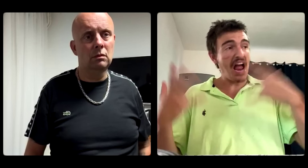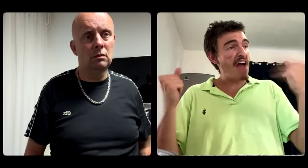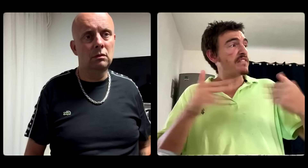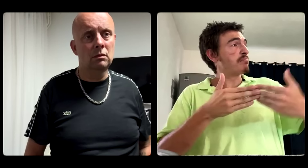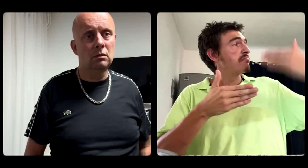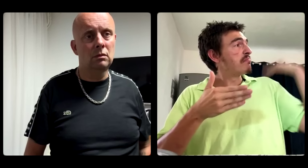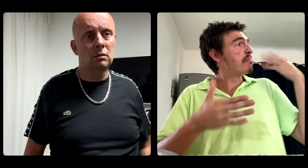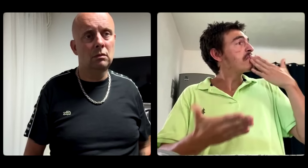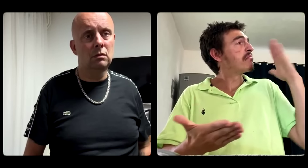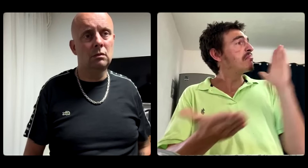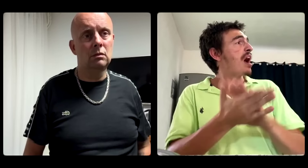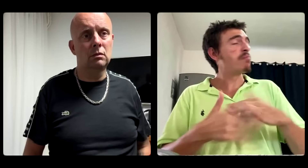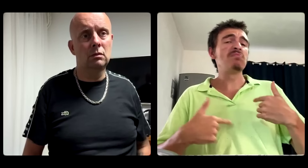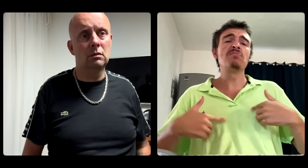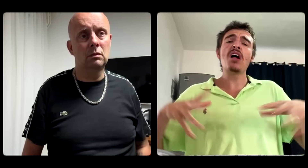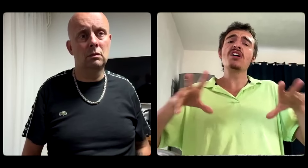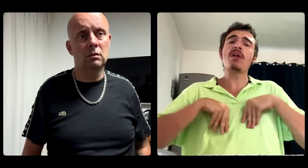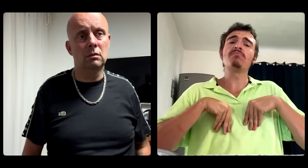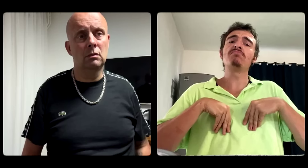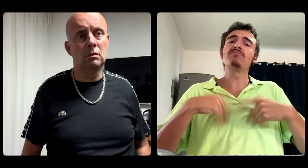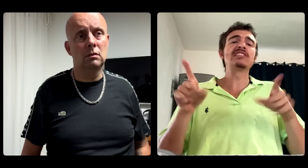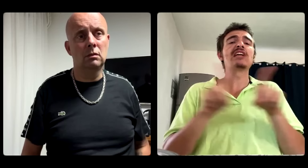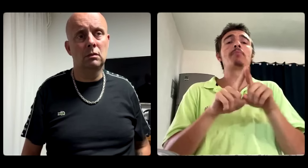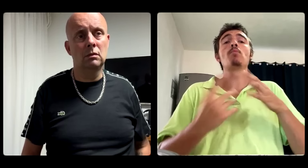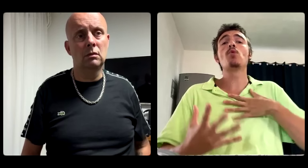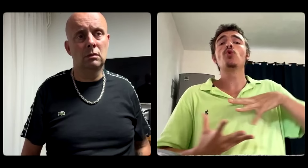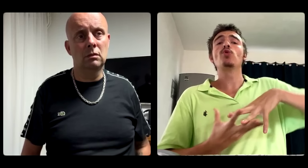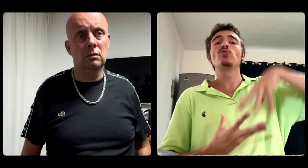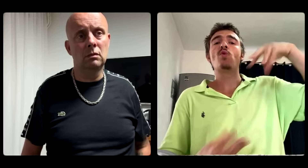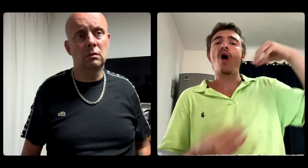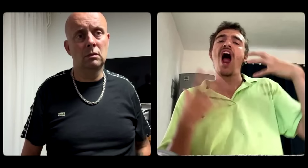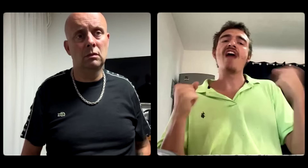Oh, ik heb er een goede idee over.